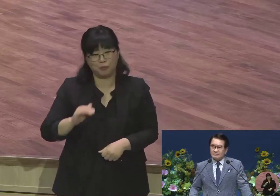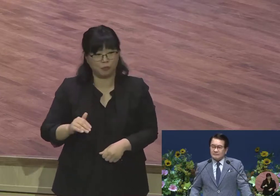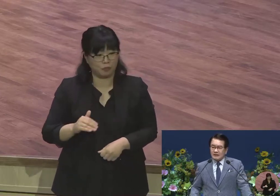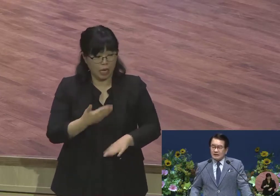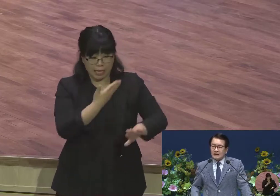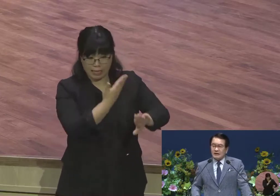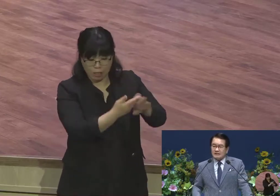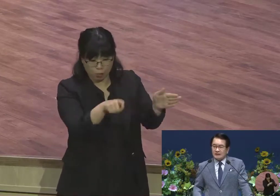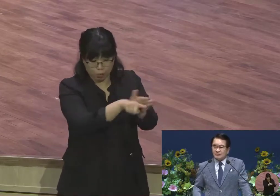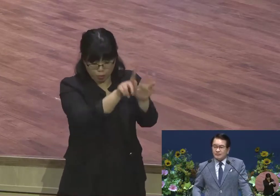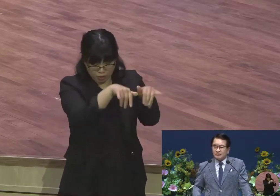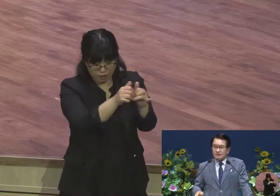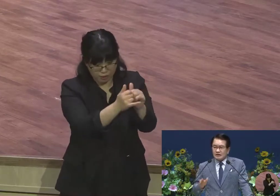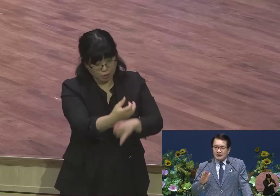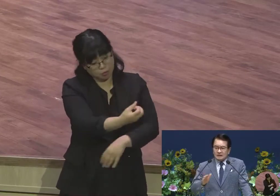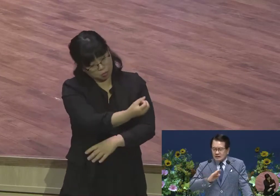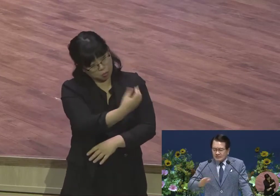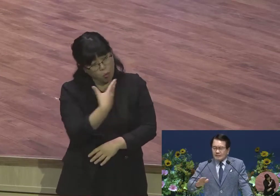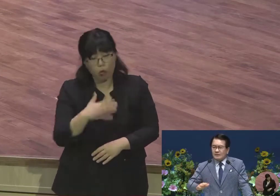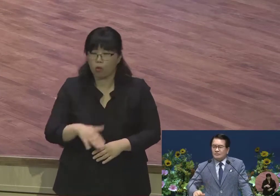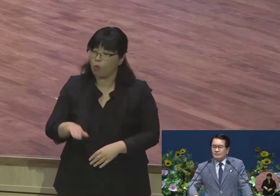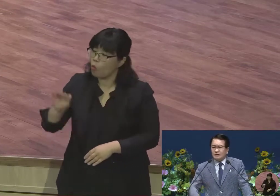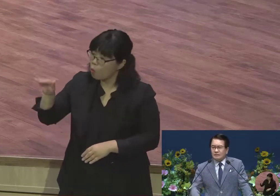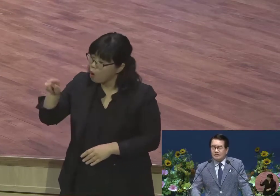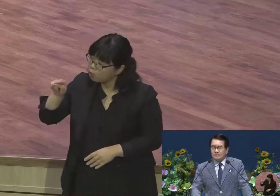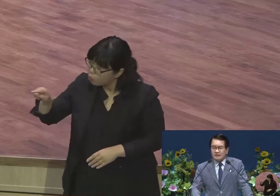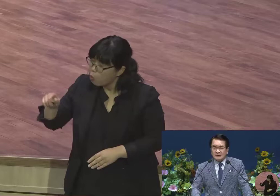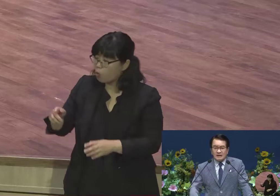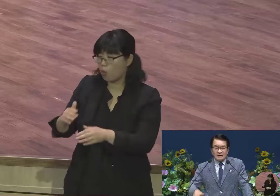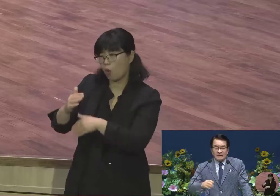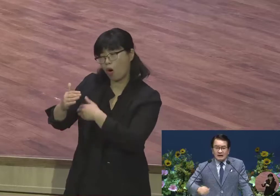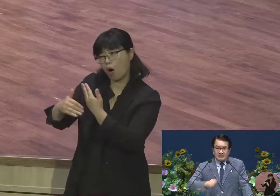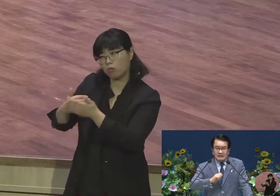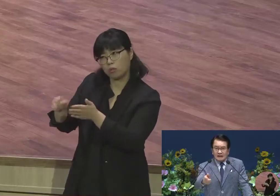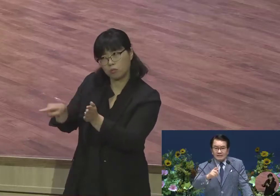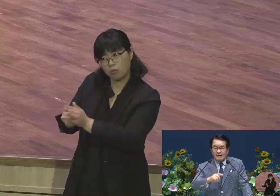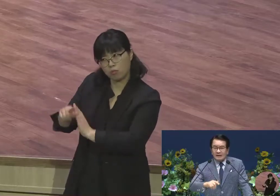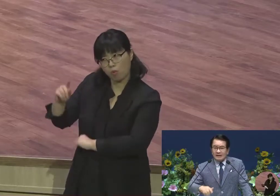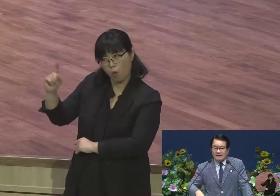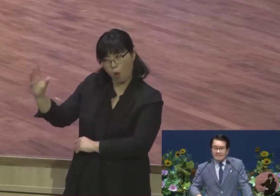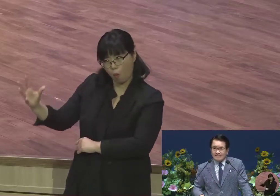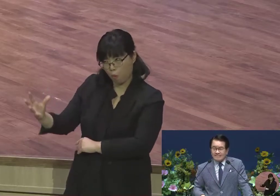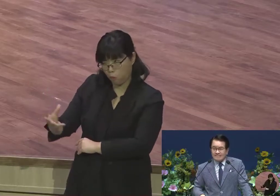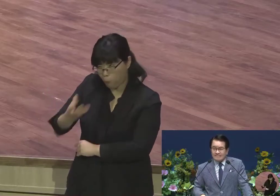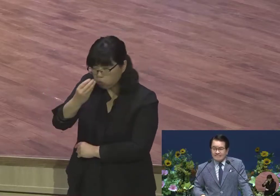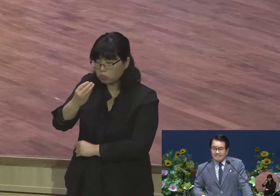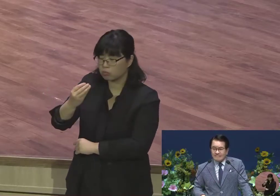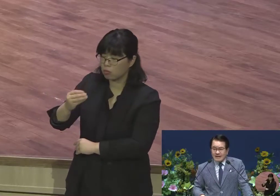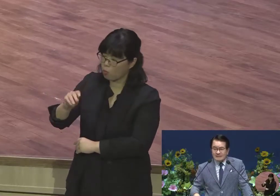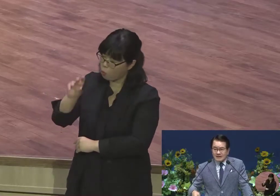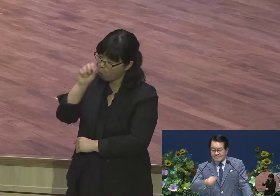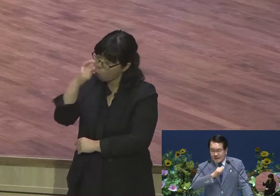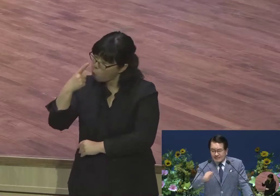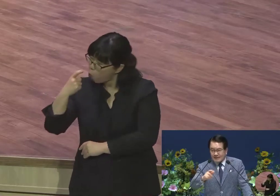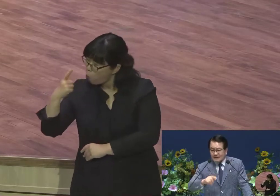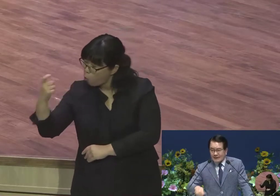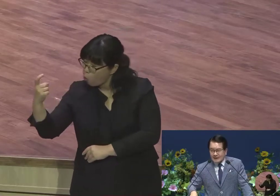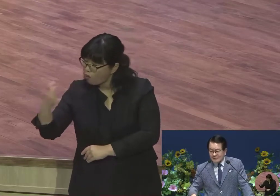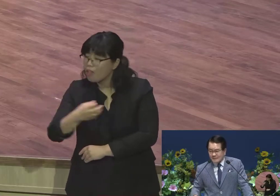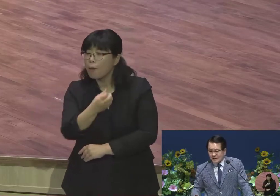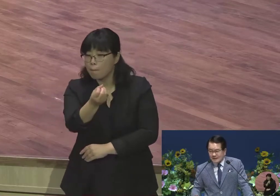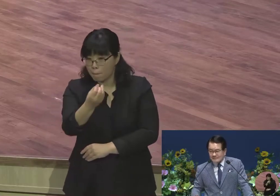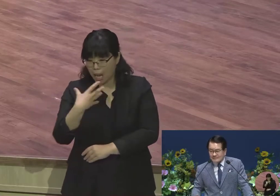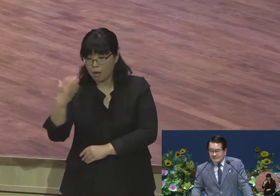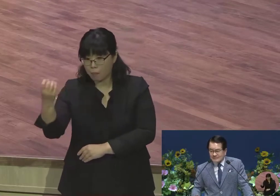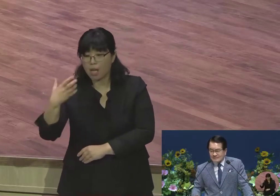내가 이야기하잖아요. 불신자들이 절대 밥 얻어먹지 마세요. 어디 가거든 대접하라니까 마이너스 카드 팍팍